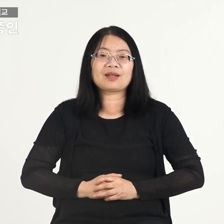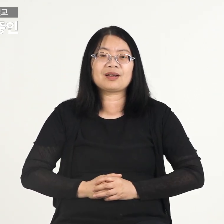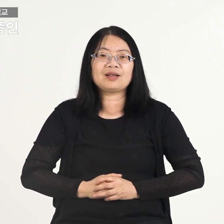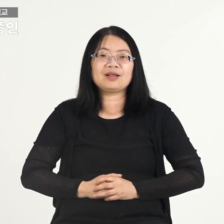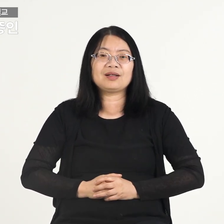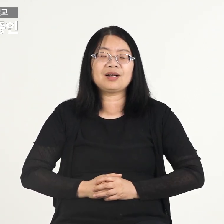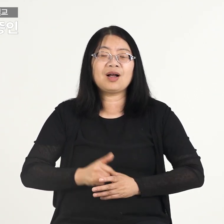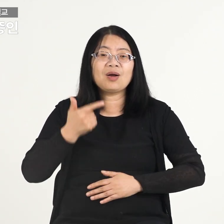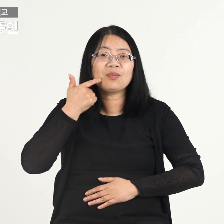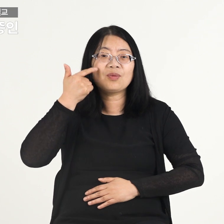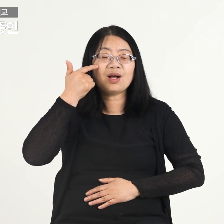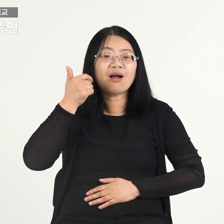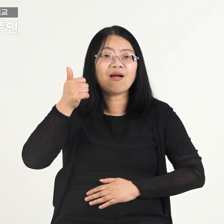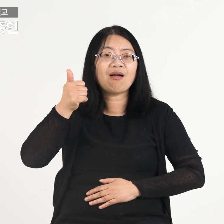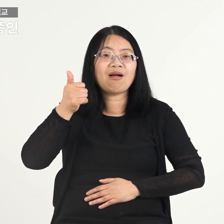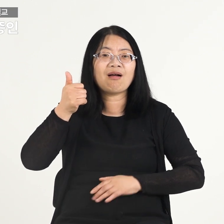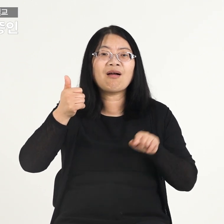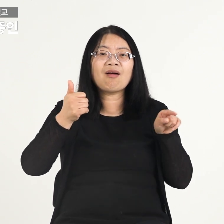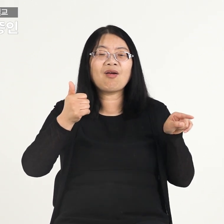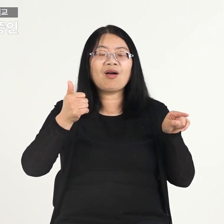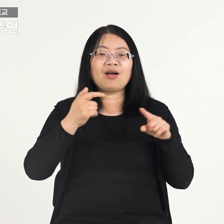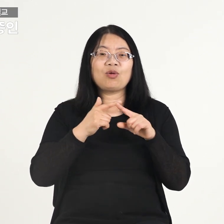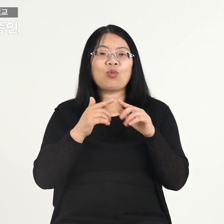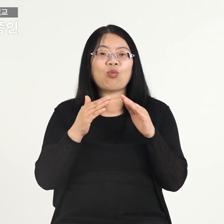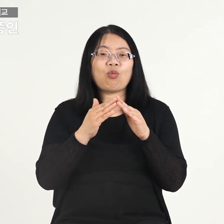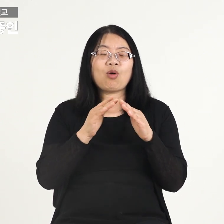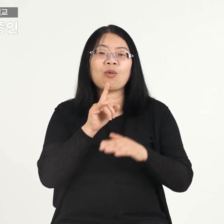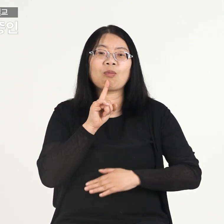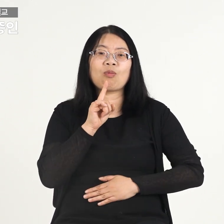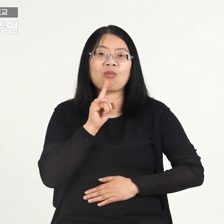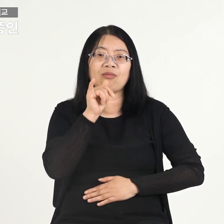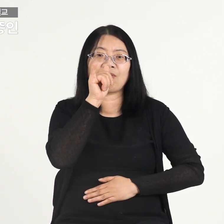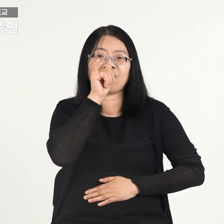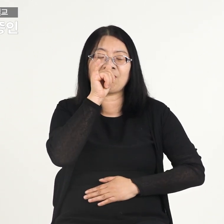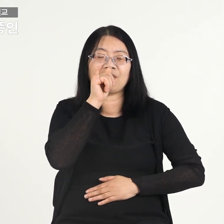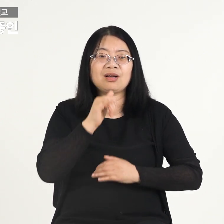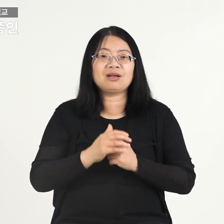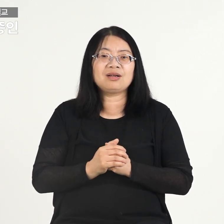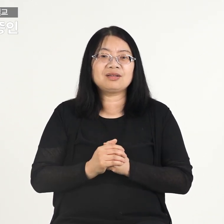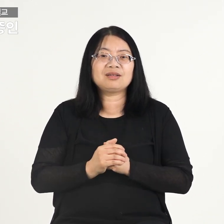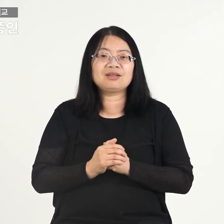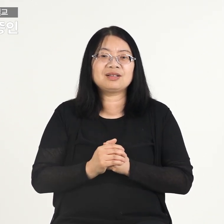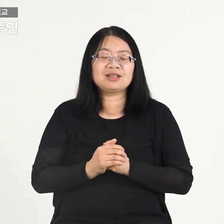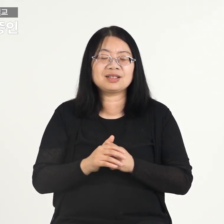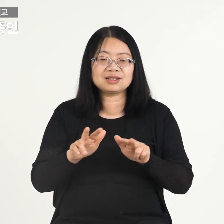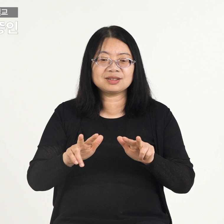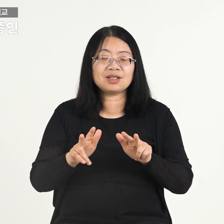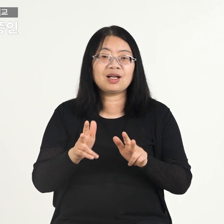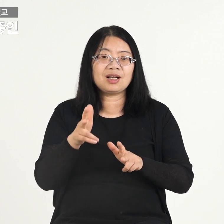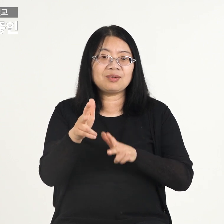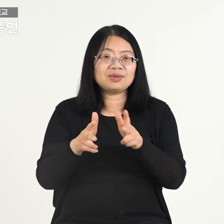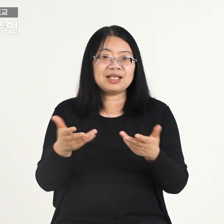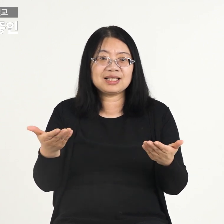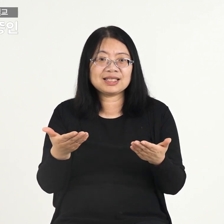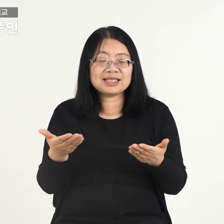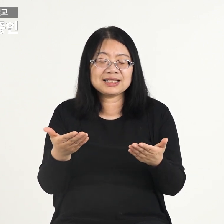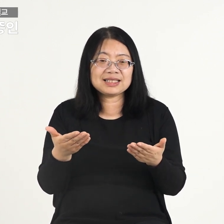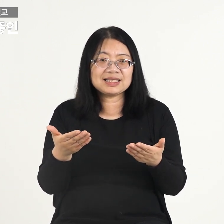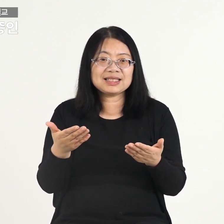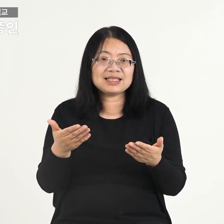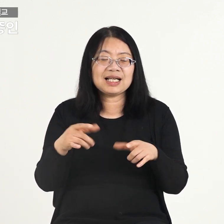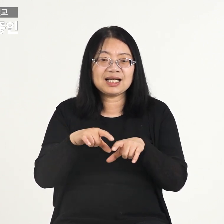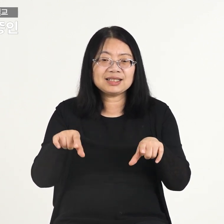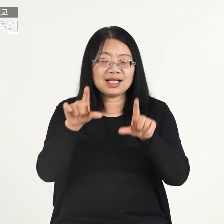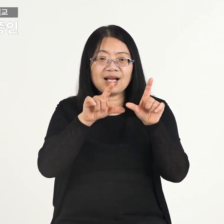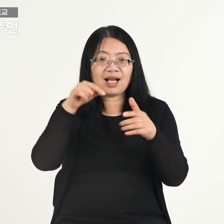아유, 목사님, 그거야 그냥 교회에서 하는 얘기지. 이 비즈니스 현장, 이 살떨리는